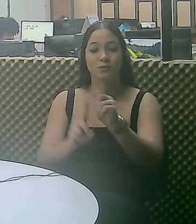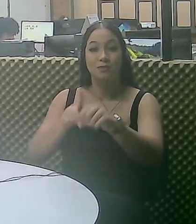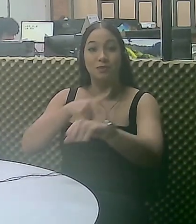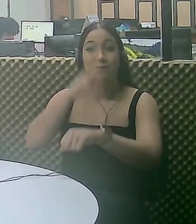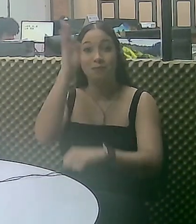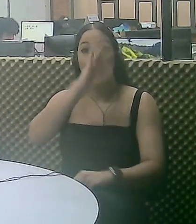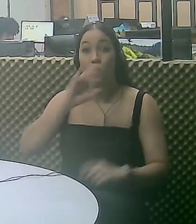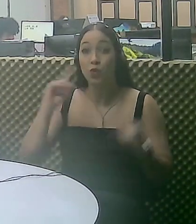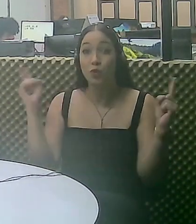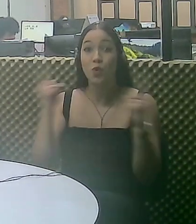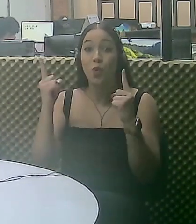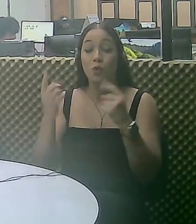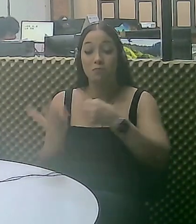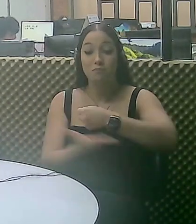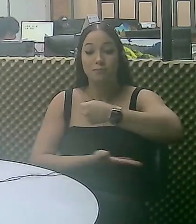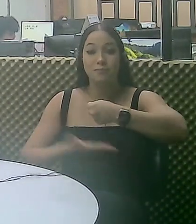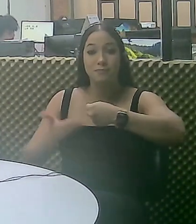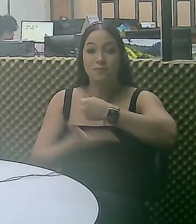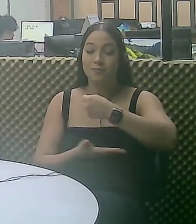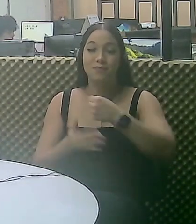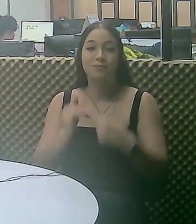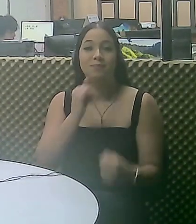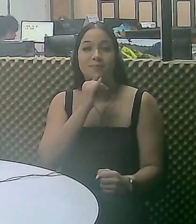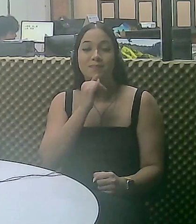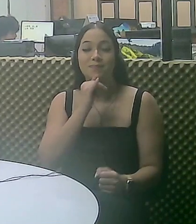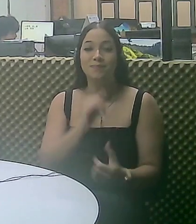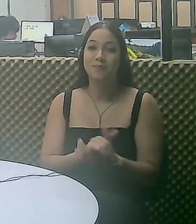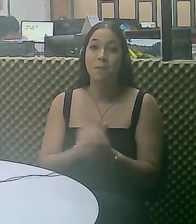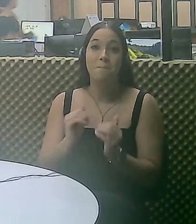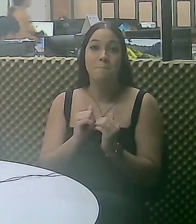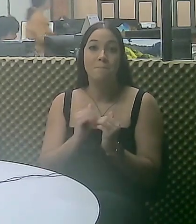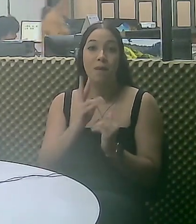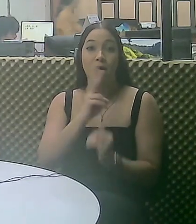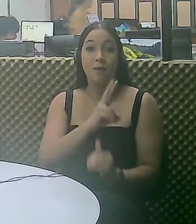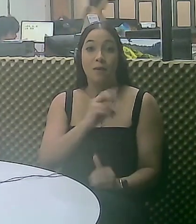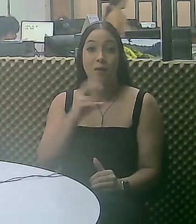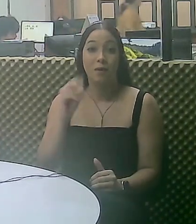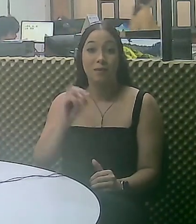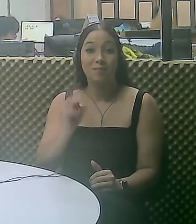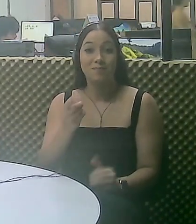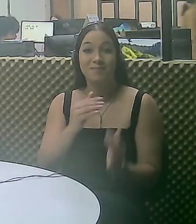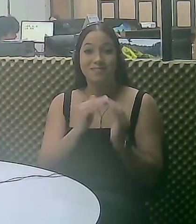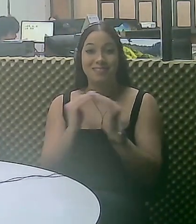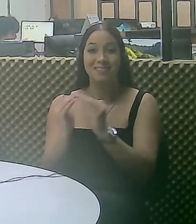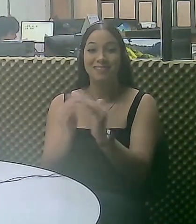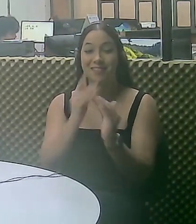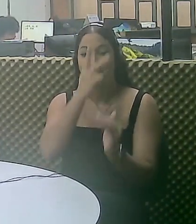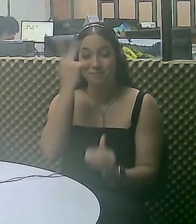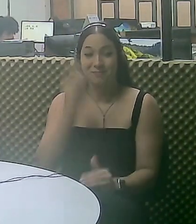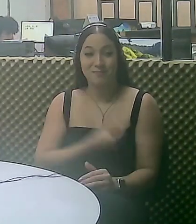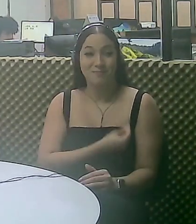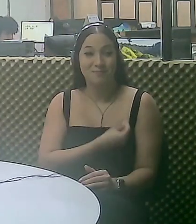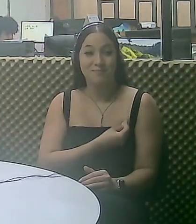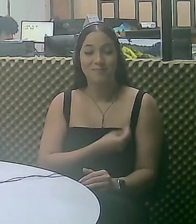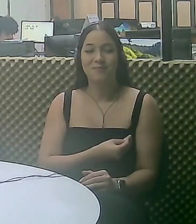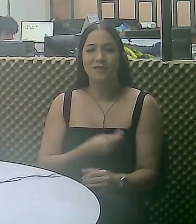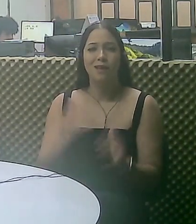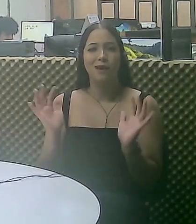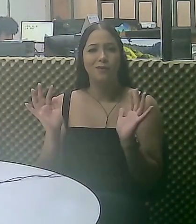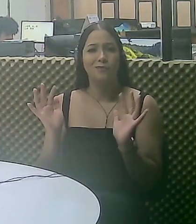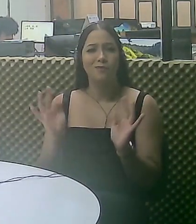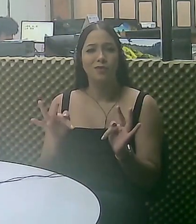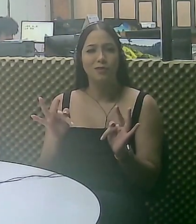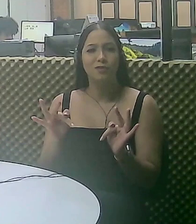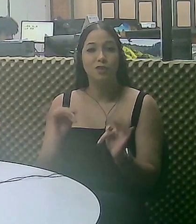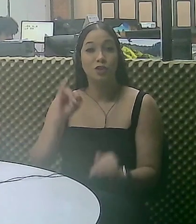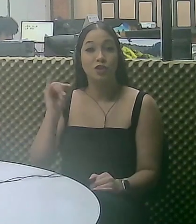em todos os pilares, entre aquelas com ou mais de 500 mil habitantes. Concorrendo na final, nesta categoria